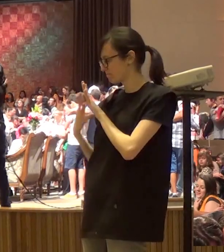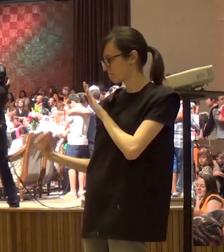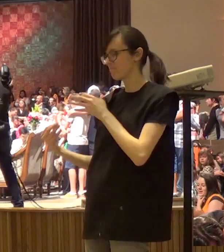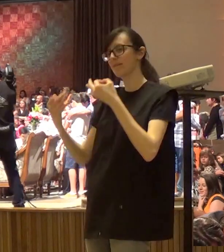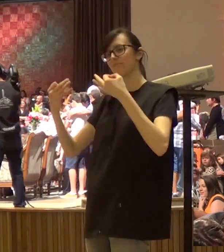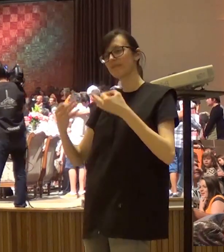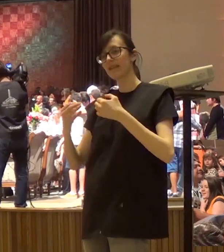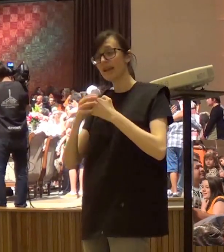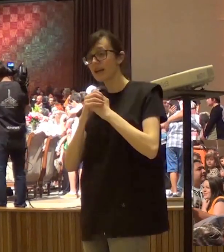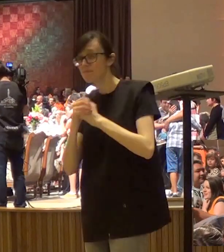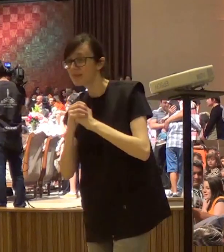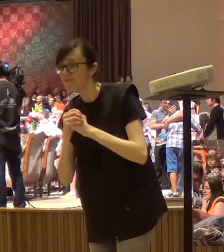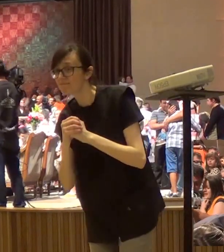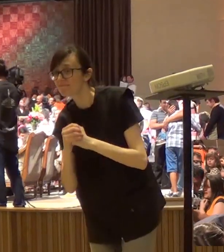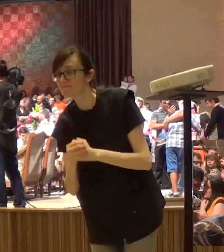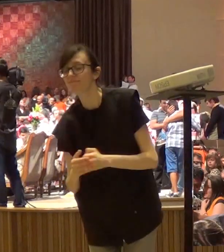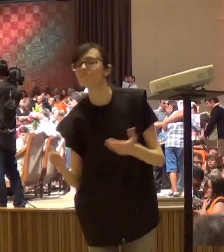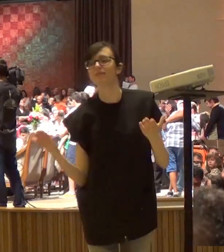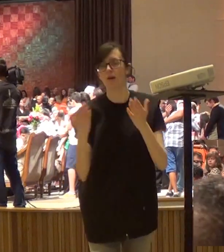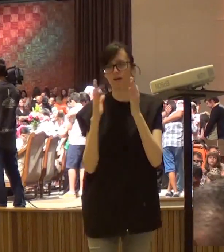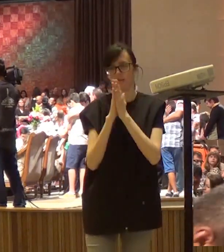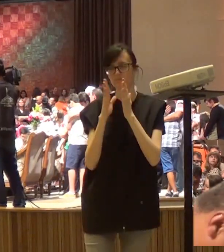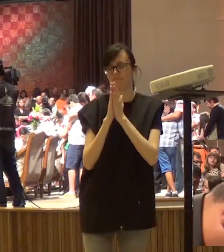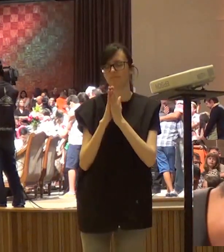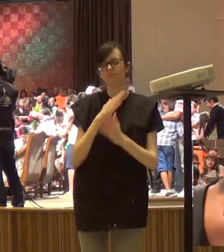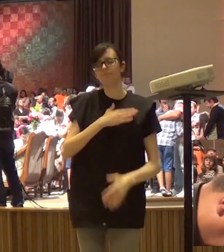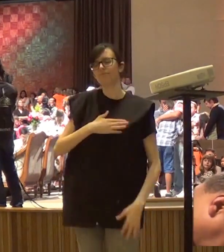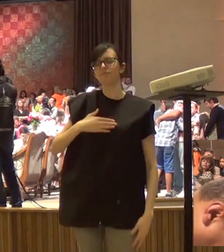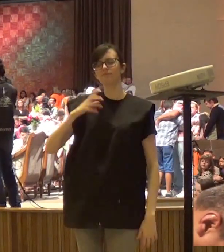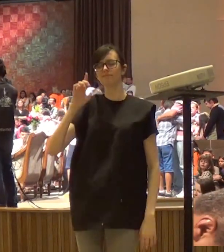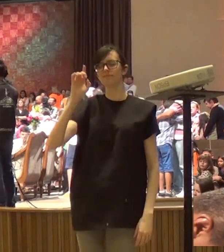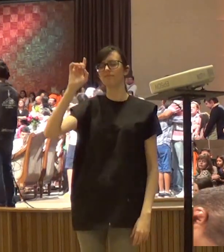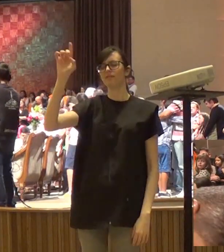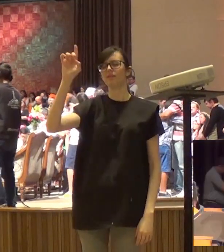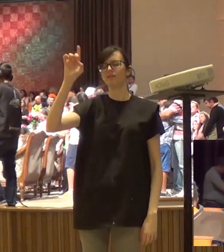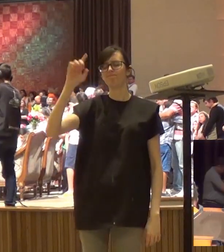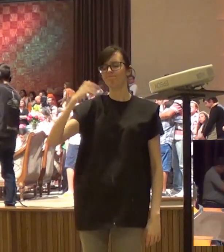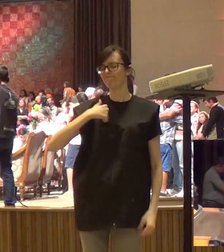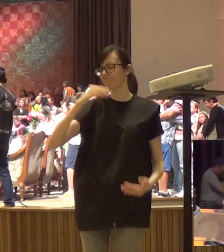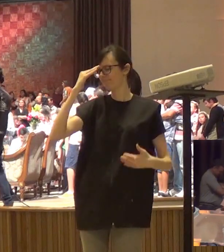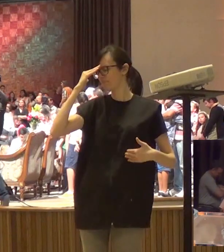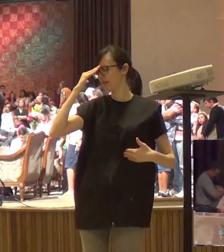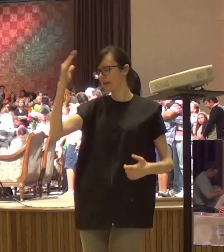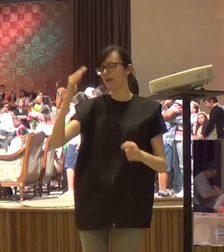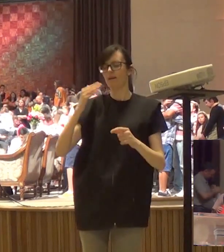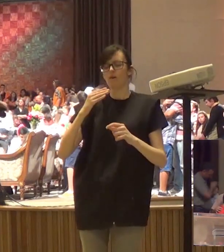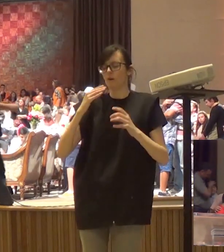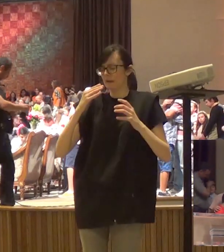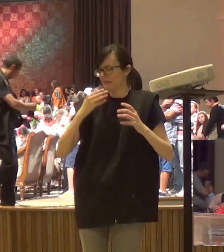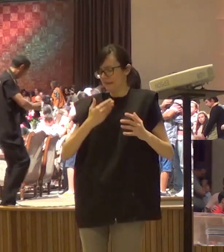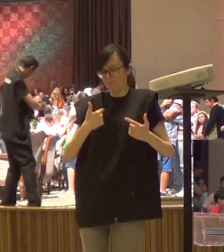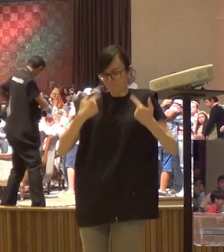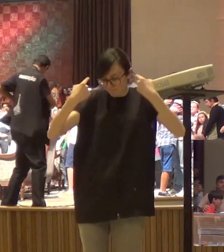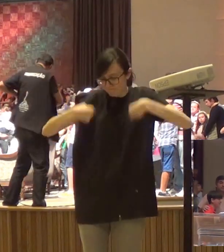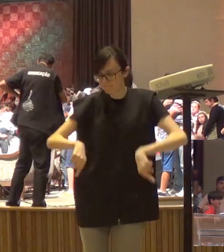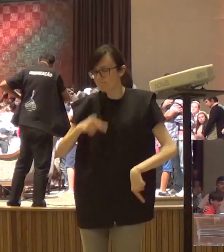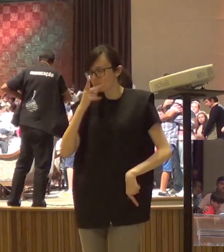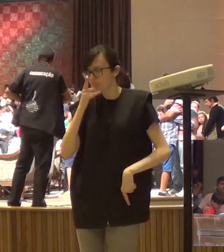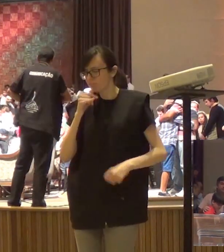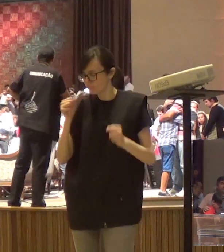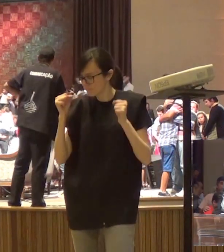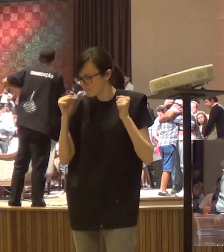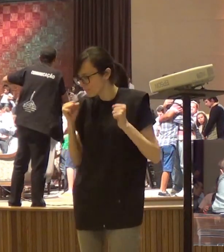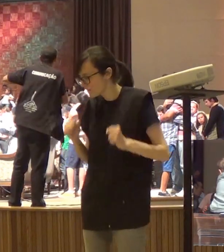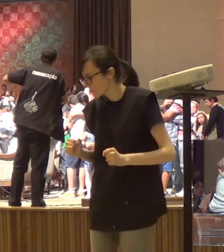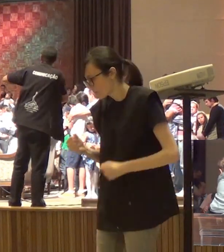Amém? Vamos orar juntos? Querido Deus, eu te agradeço porque nós podemos ser pais e